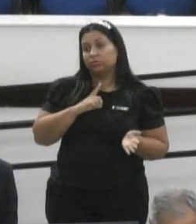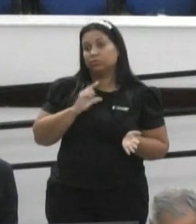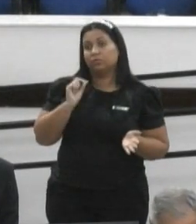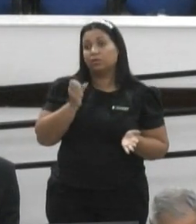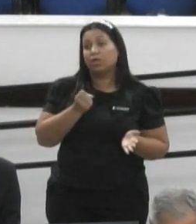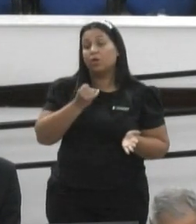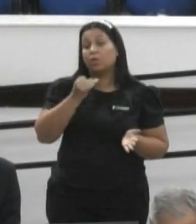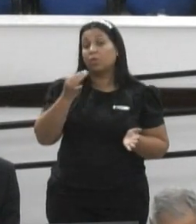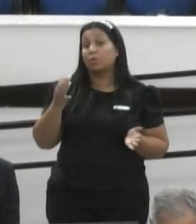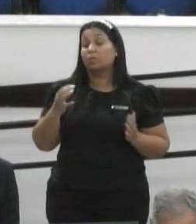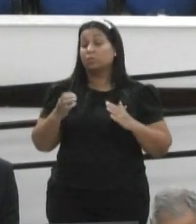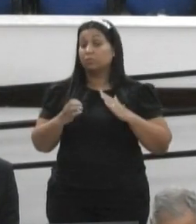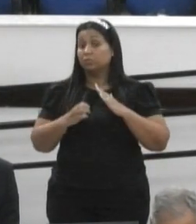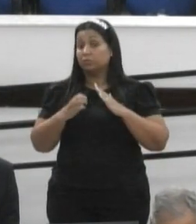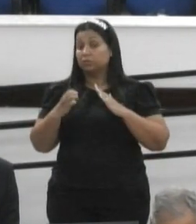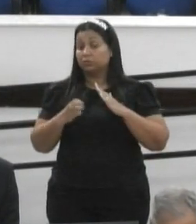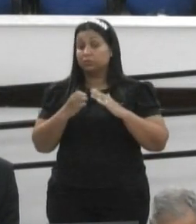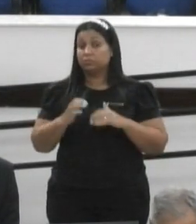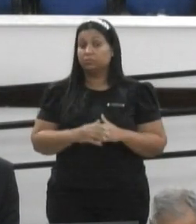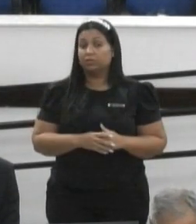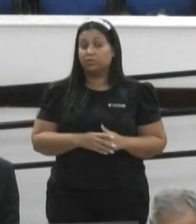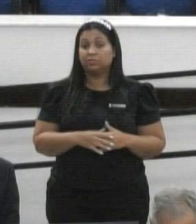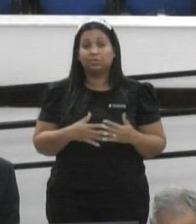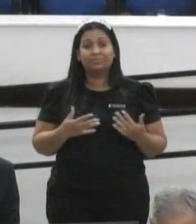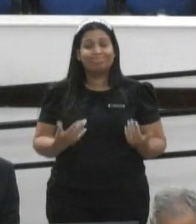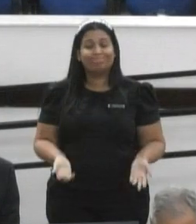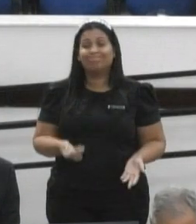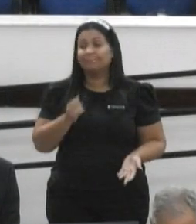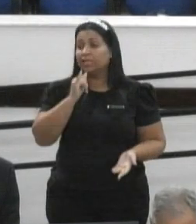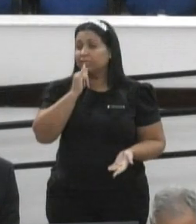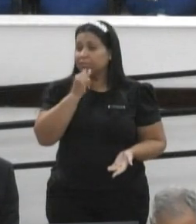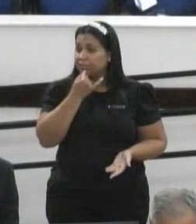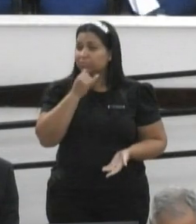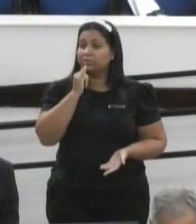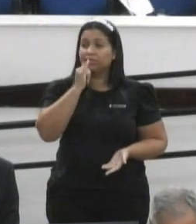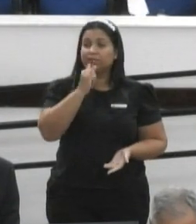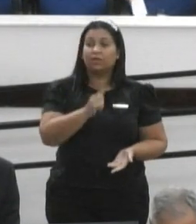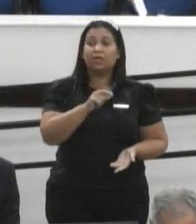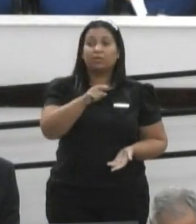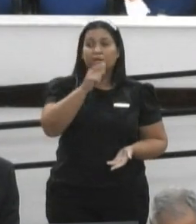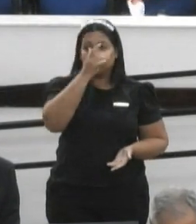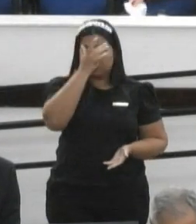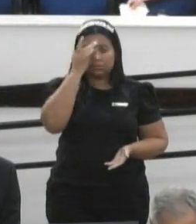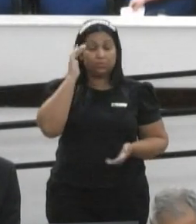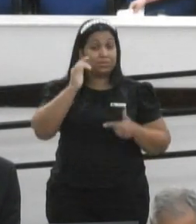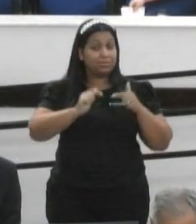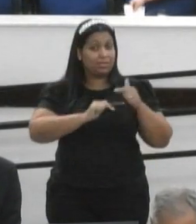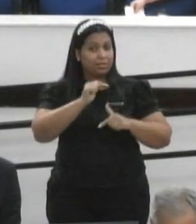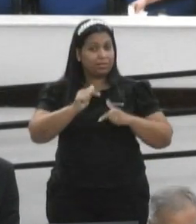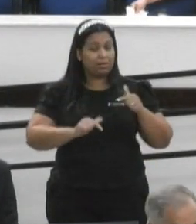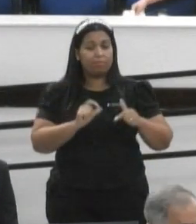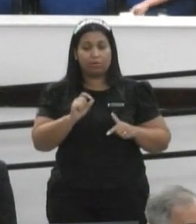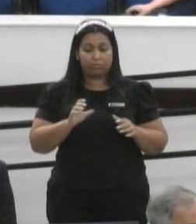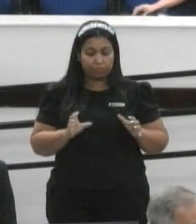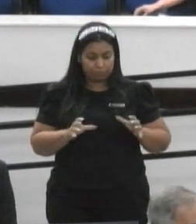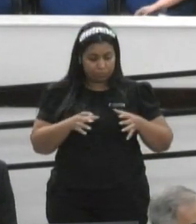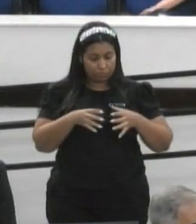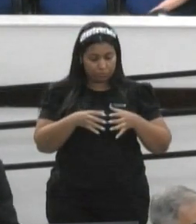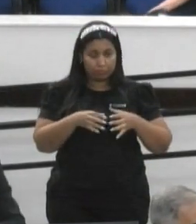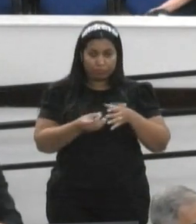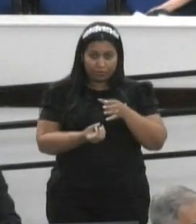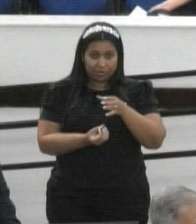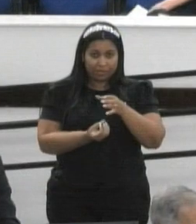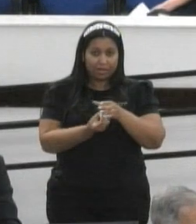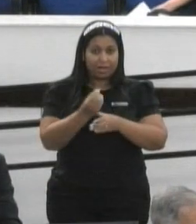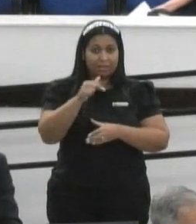algumas empresas. E, lamentavelmente, o que eu tenho dito para os trabalhadores é que a comissão que foi criada na casa